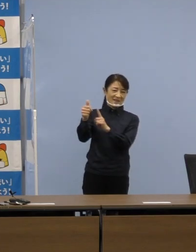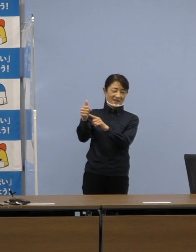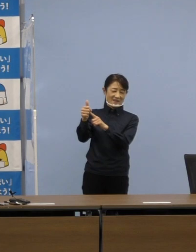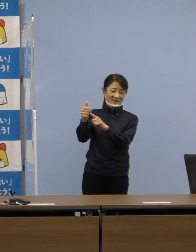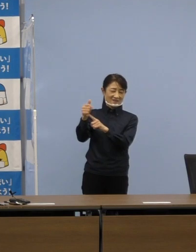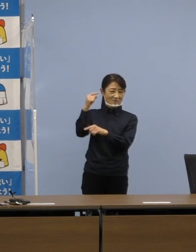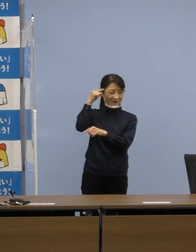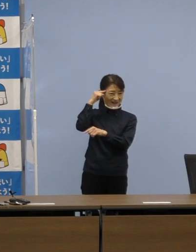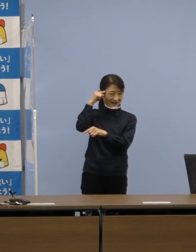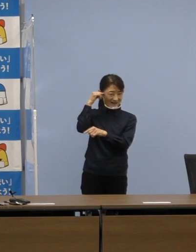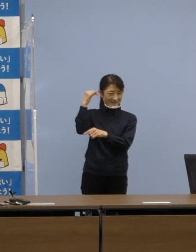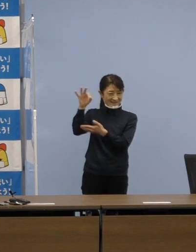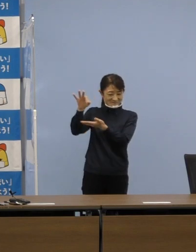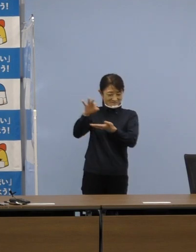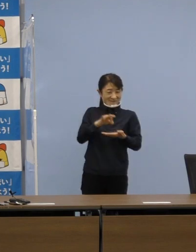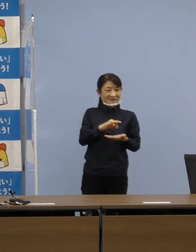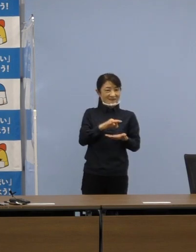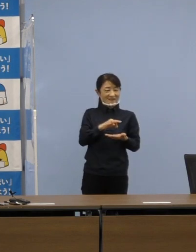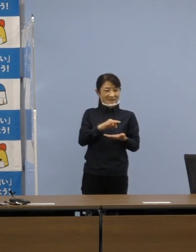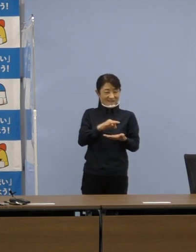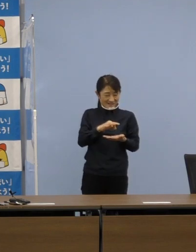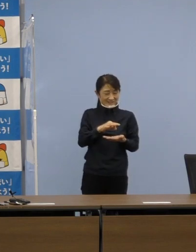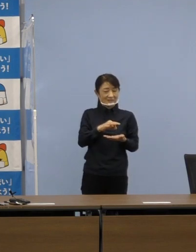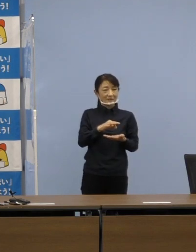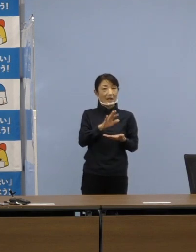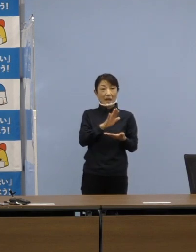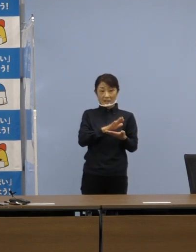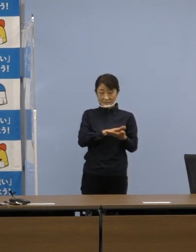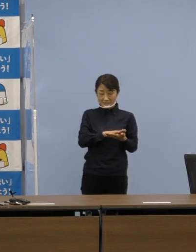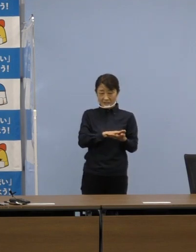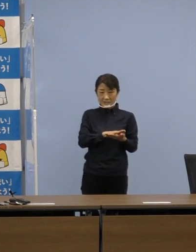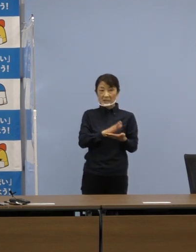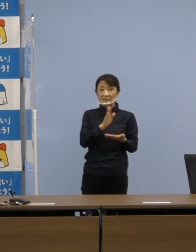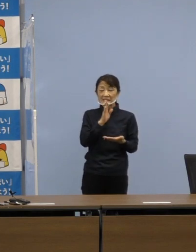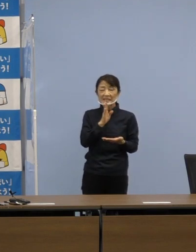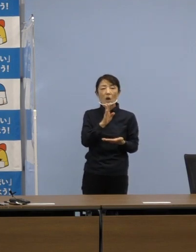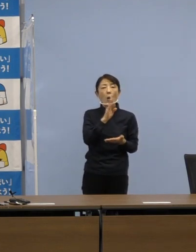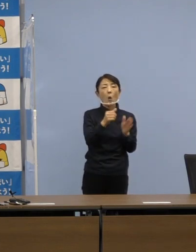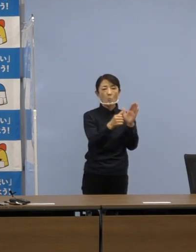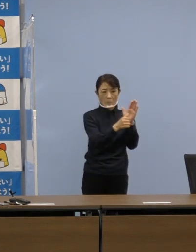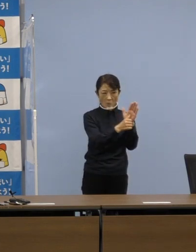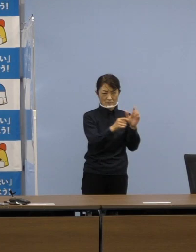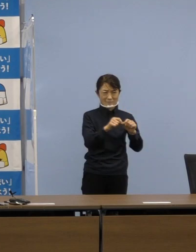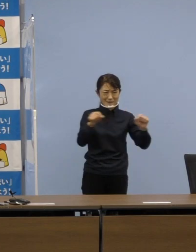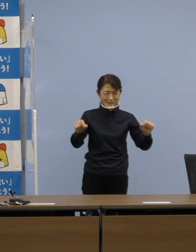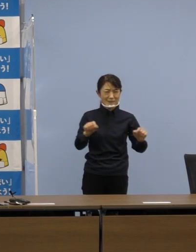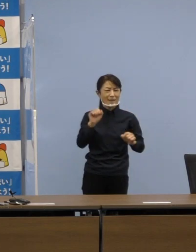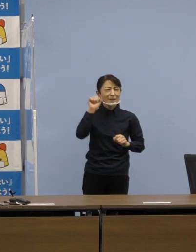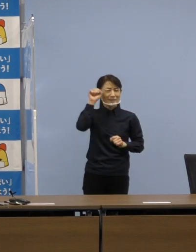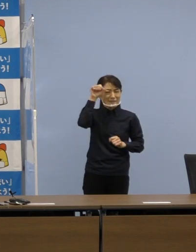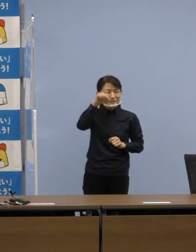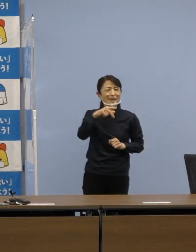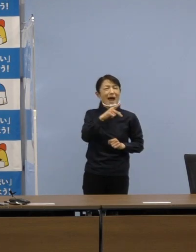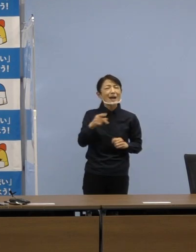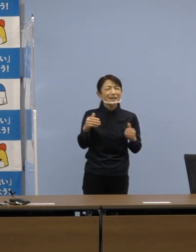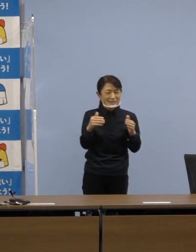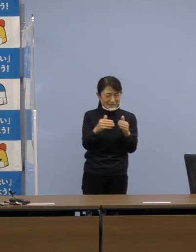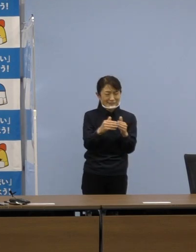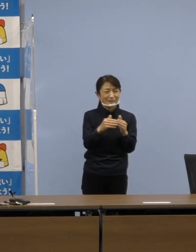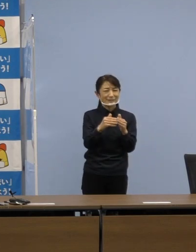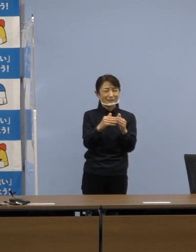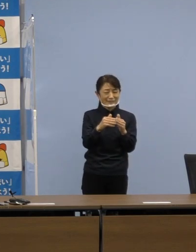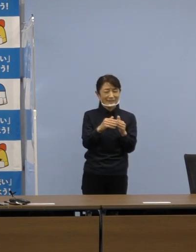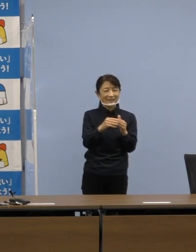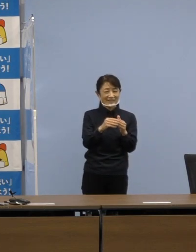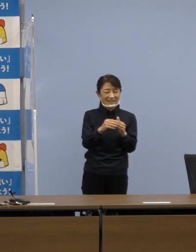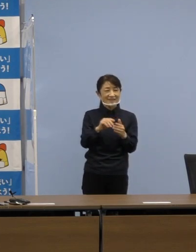の意見を取り入れて、実を言うとですね、この本名はですね、ニャーガサキニャイスチェンジセニャ